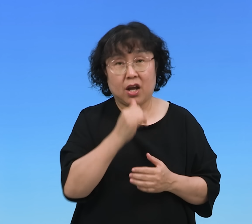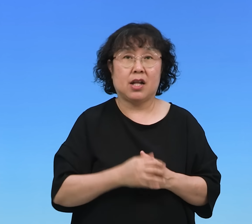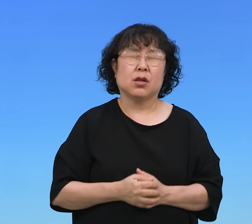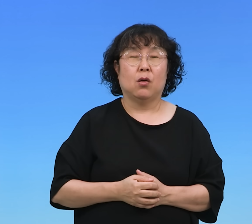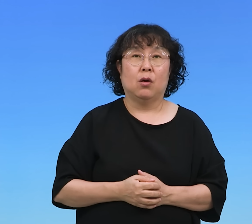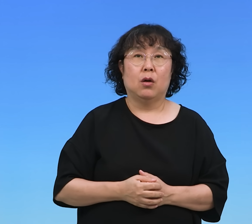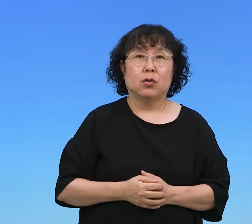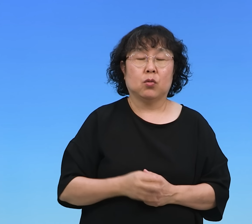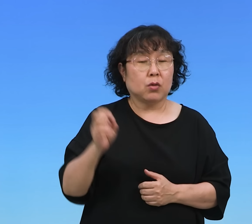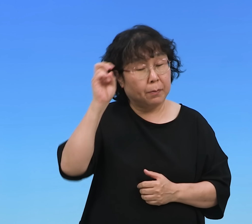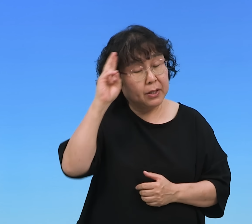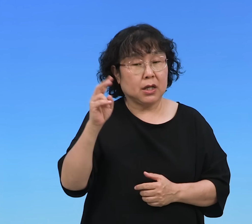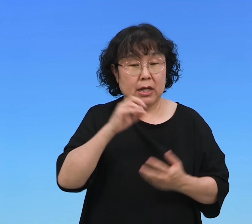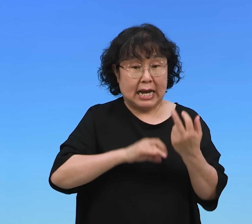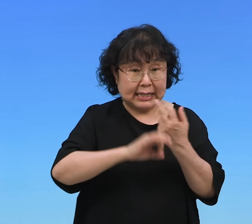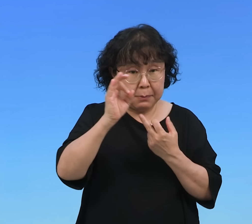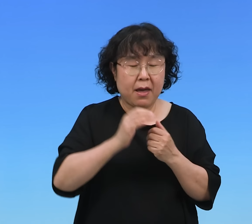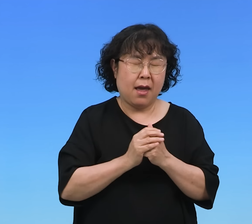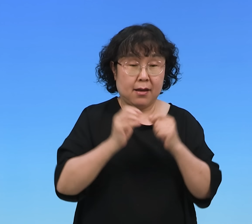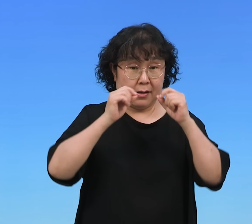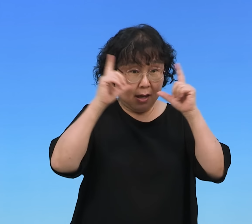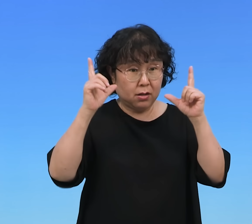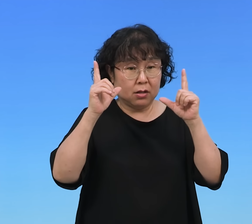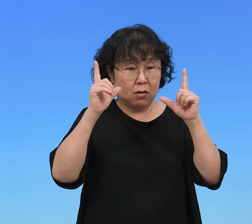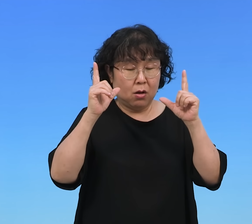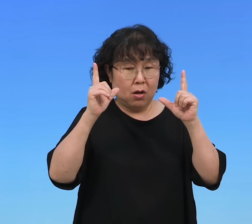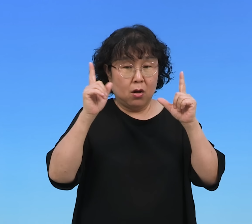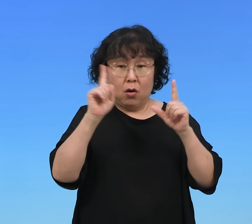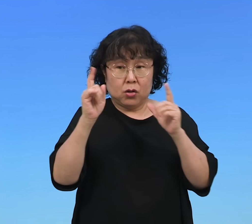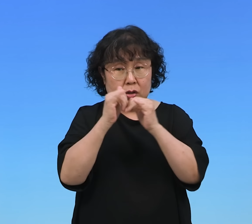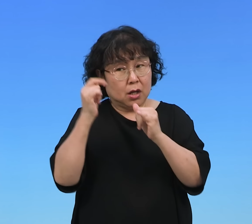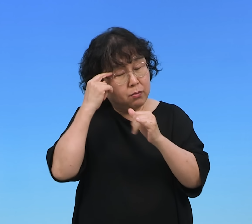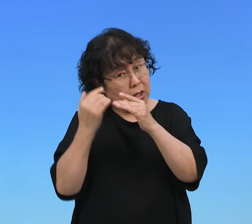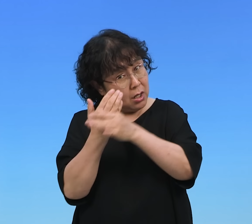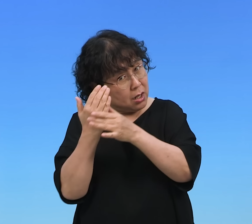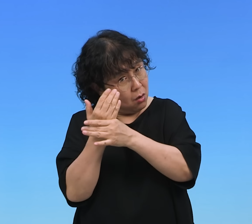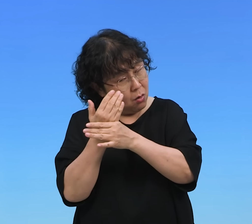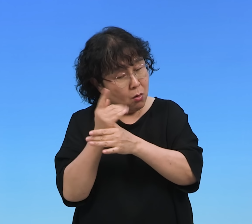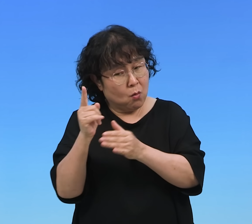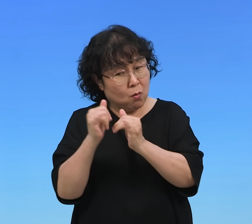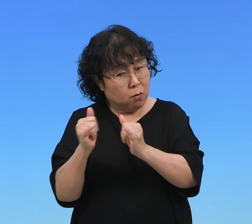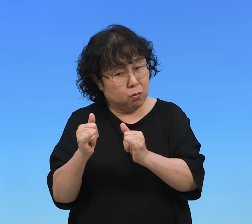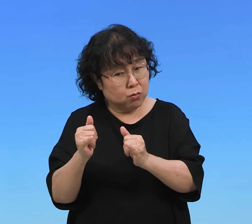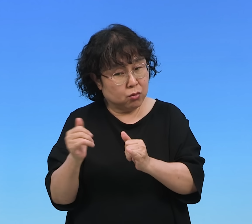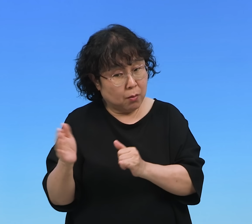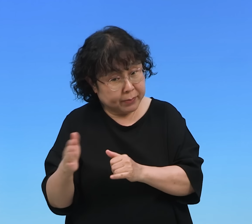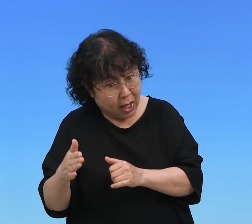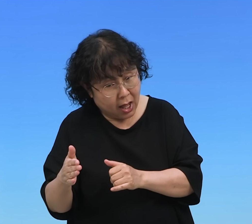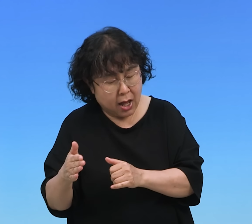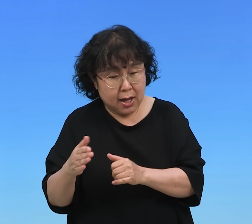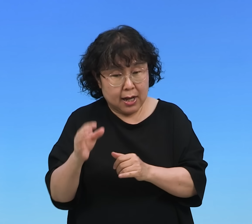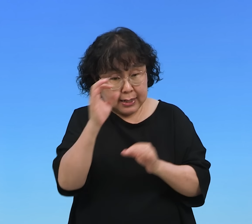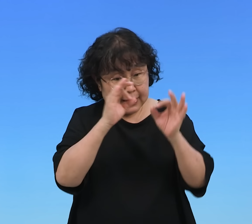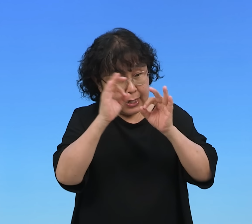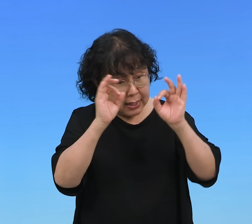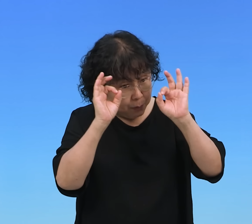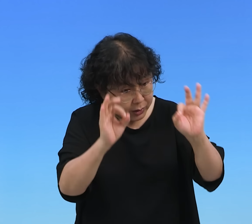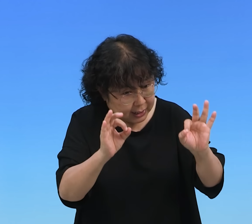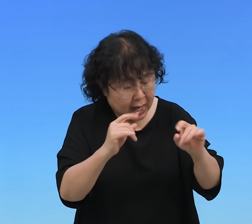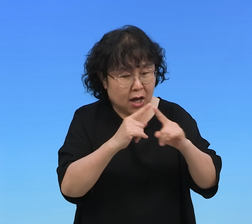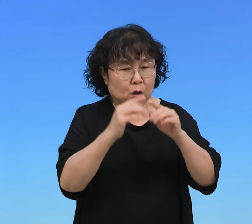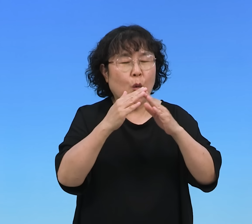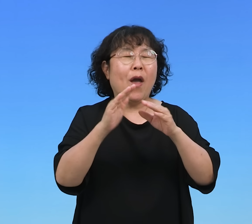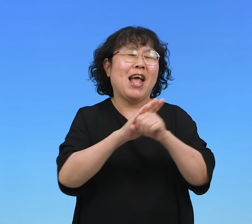또 아침에 일어났는데 또 어떤 분이 떠올려져요. 이분도 가셨나? 막 이렇게 찾아보니까